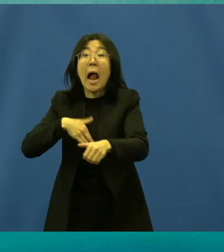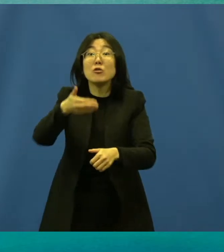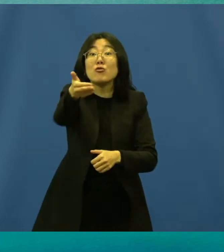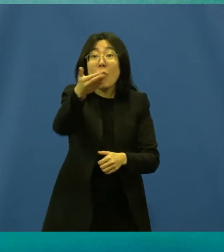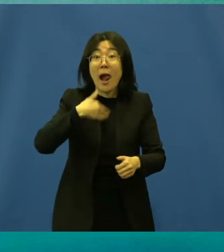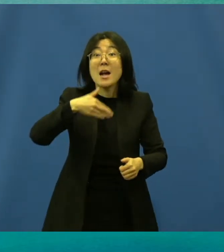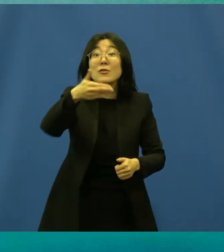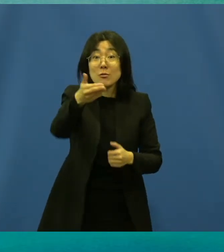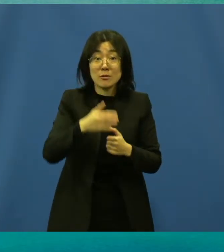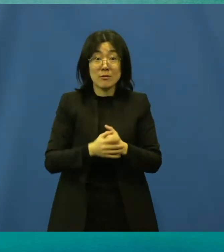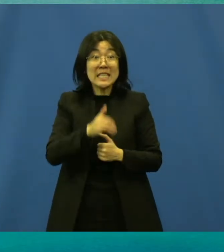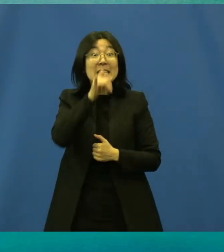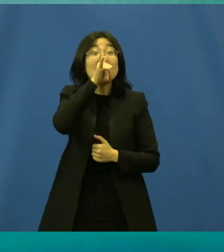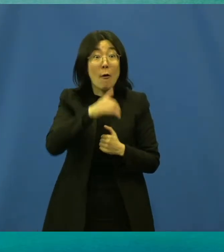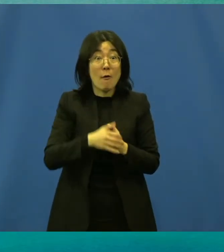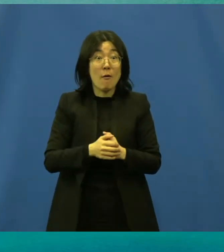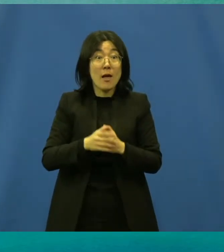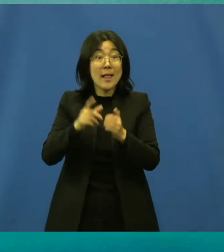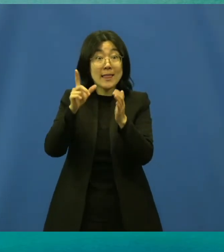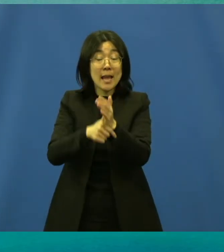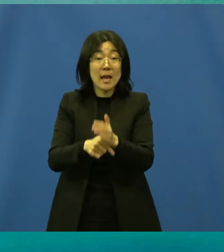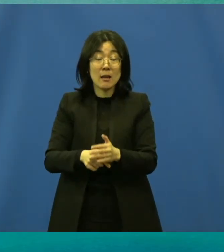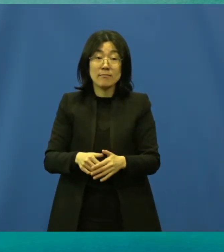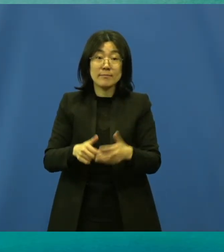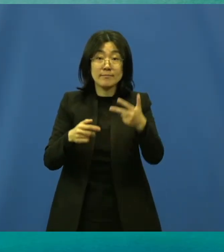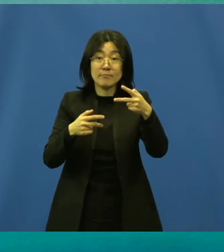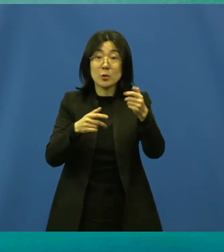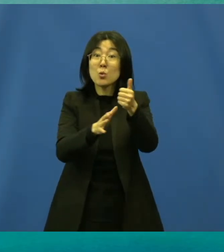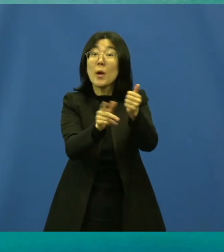몰아칠 때 기도하라는 거죠.